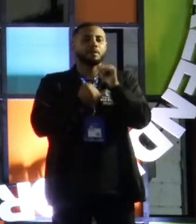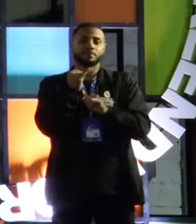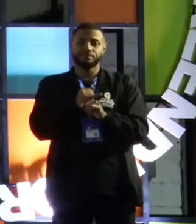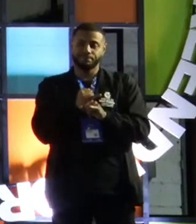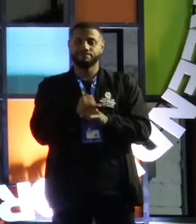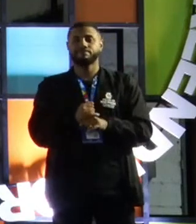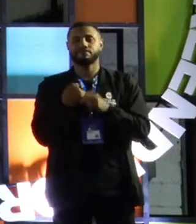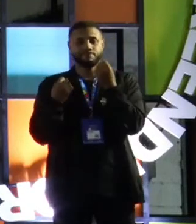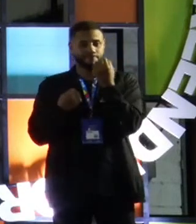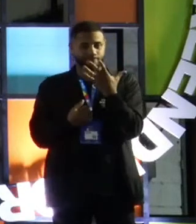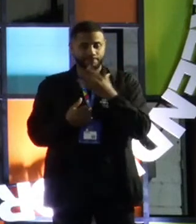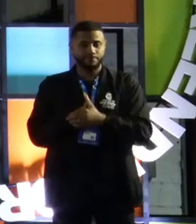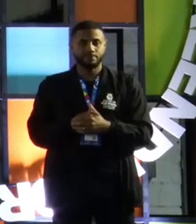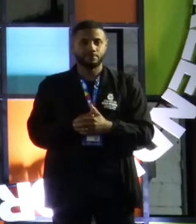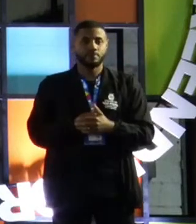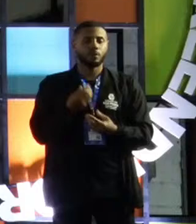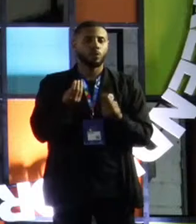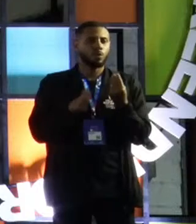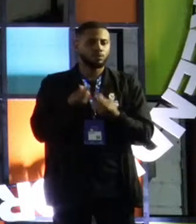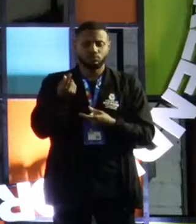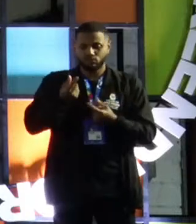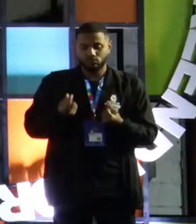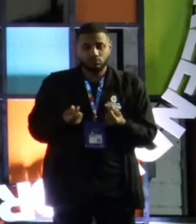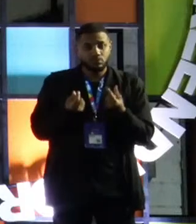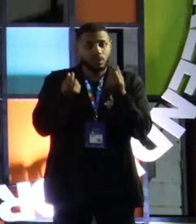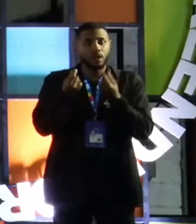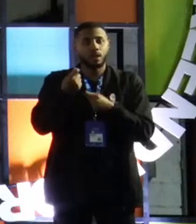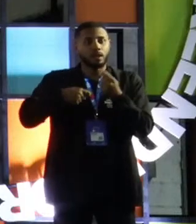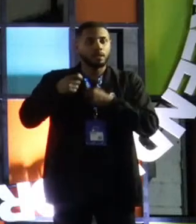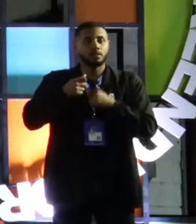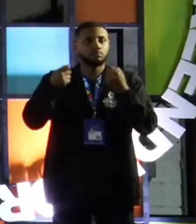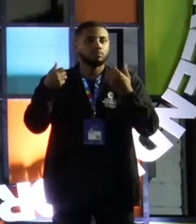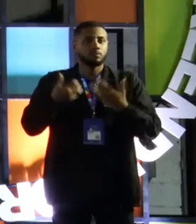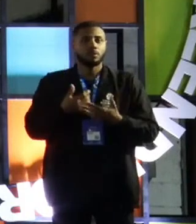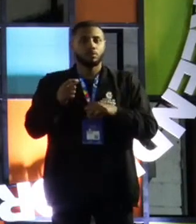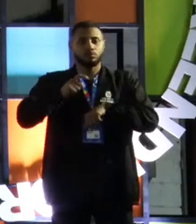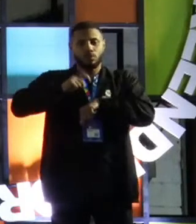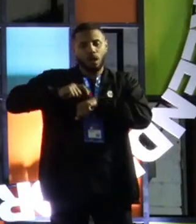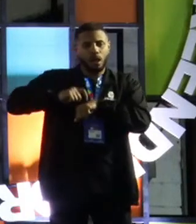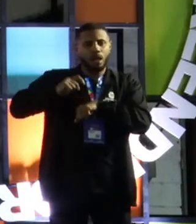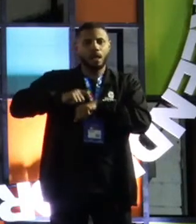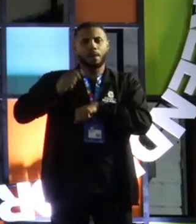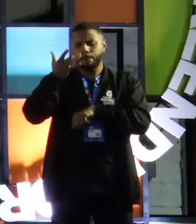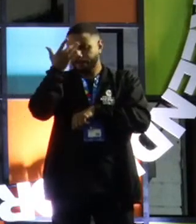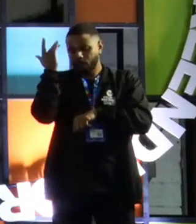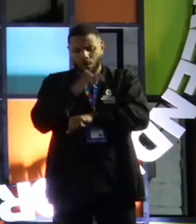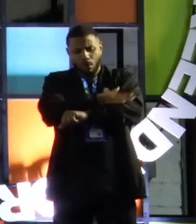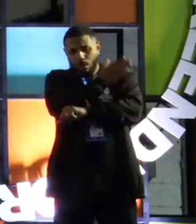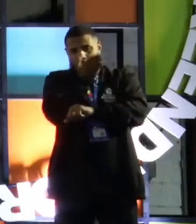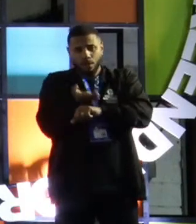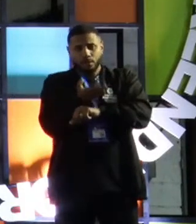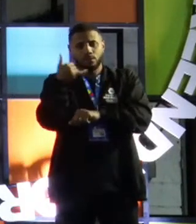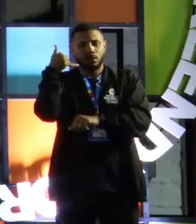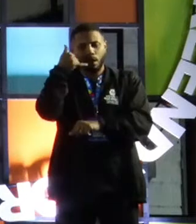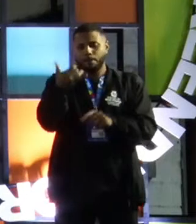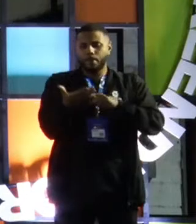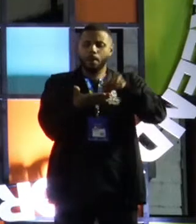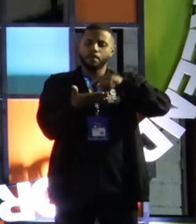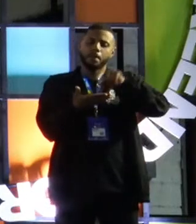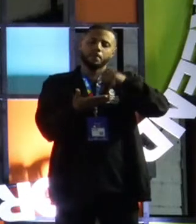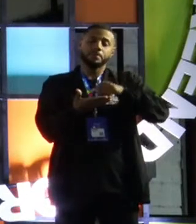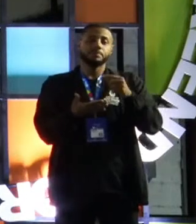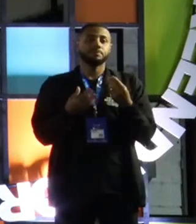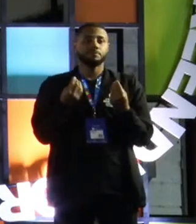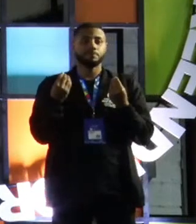Beleza, Luiz, você falou da economia criativa, você deu um panorama de como que é o tempo que as pessoas gastam no celular, mas e agora? Eu quero ser